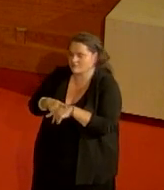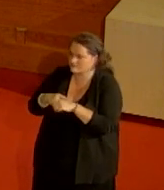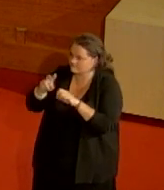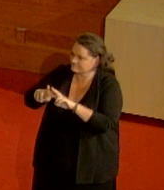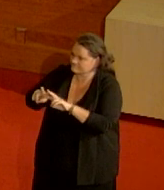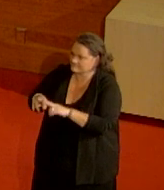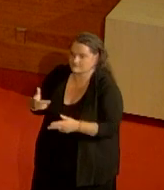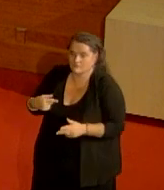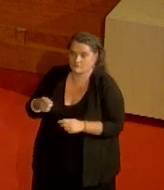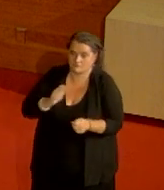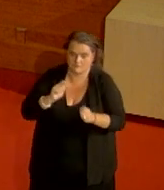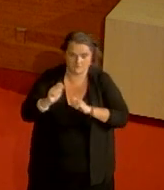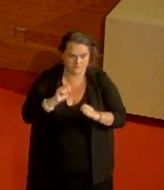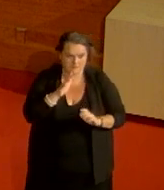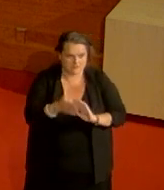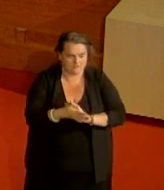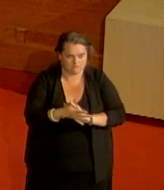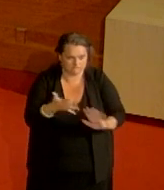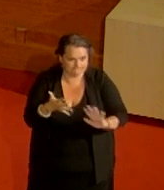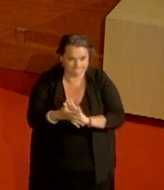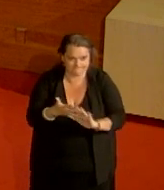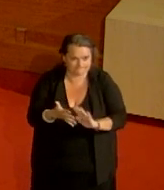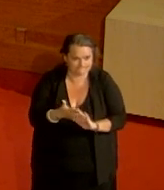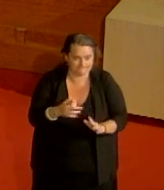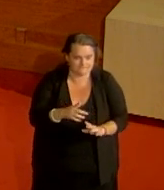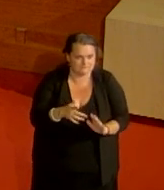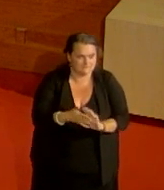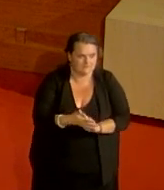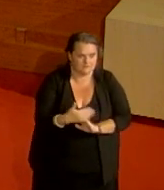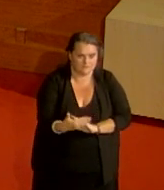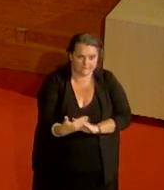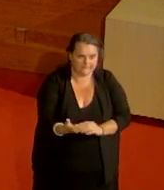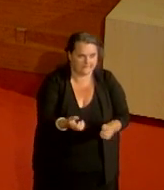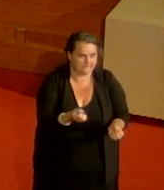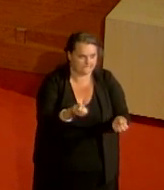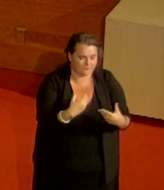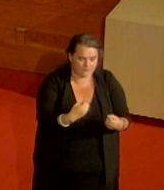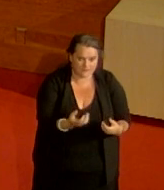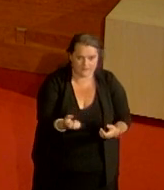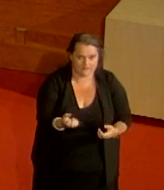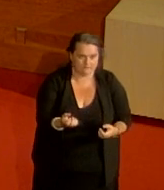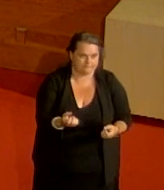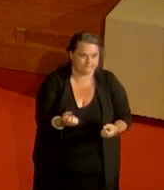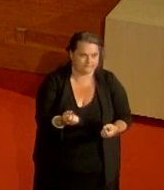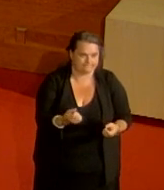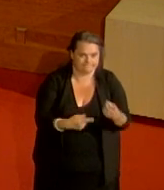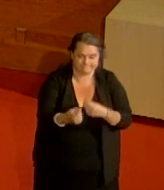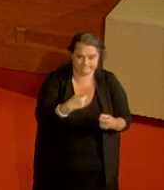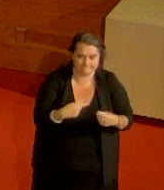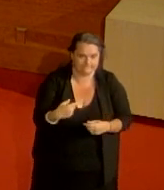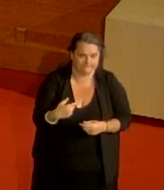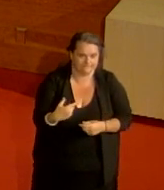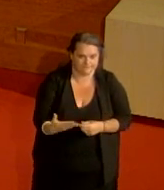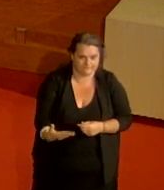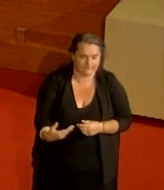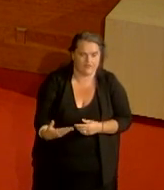lógica de celeridad y exceso cae la precariedad en la precariedad de la información y en la precariedad también de los trabajadores que